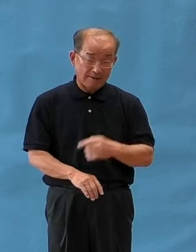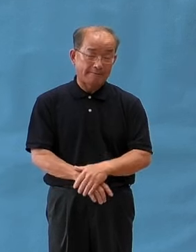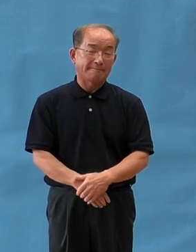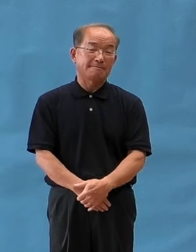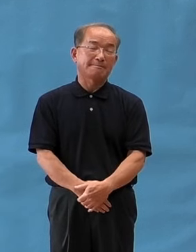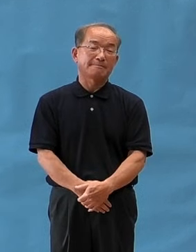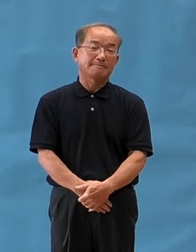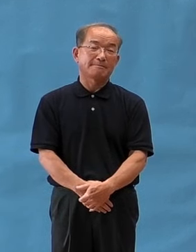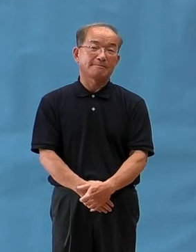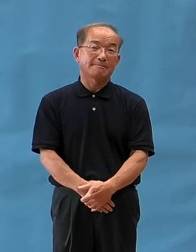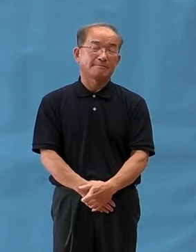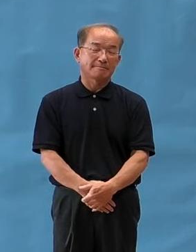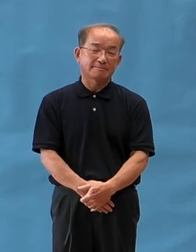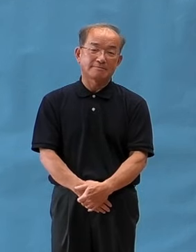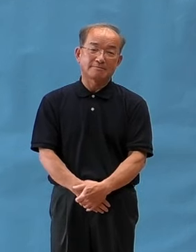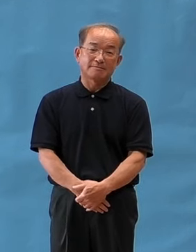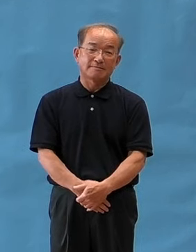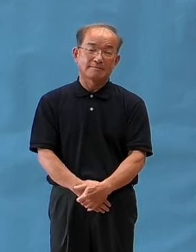私はね、